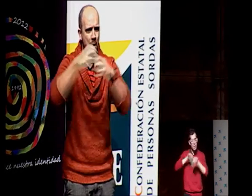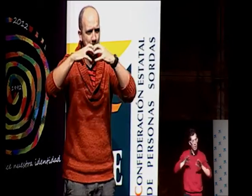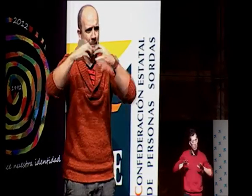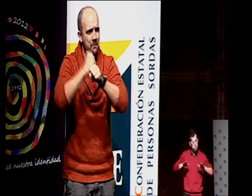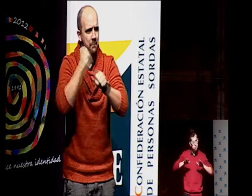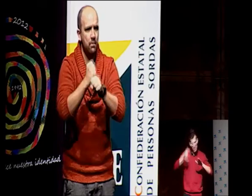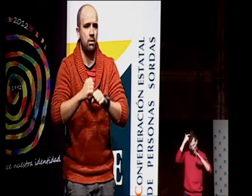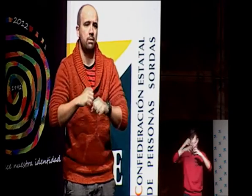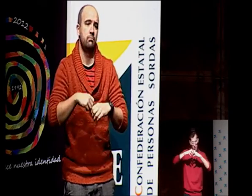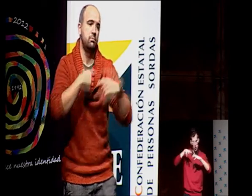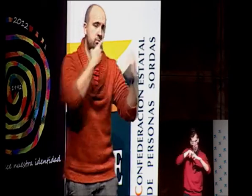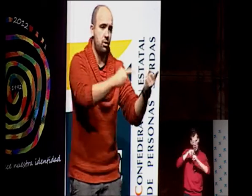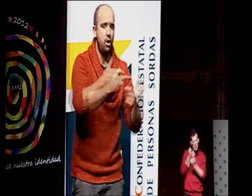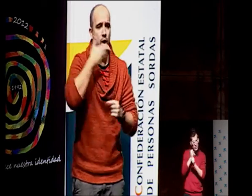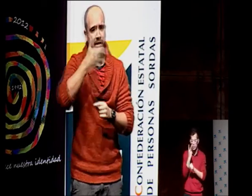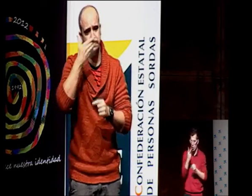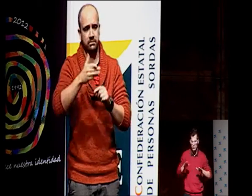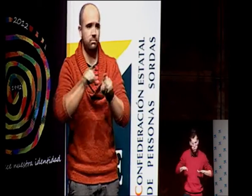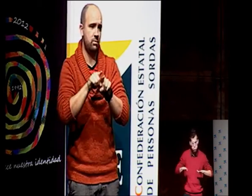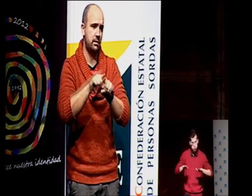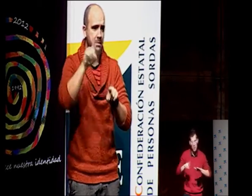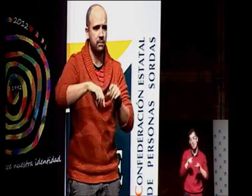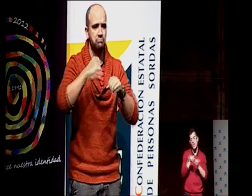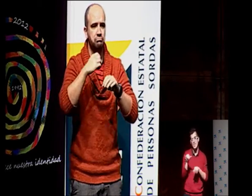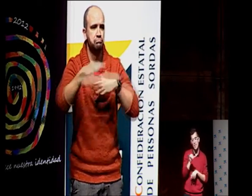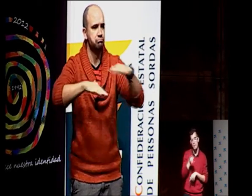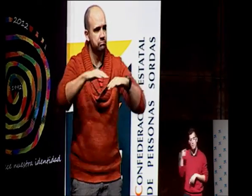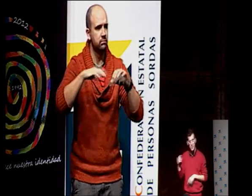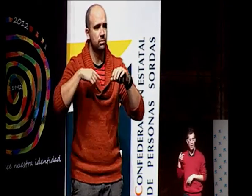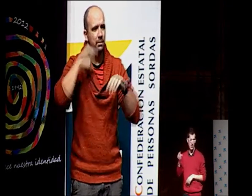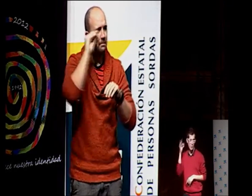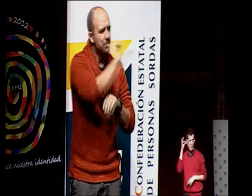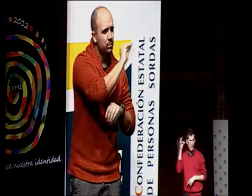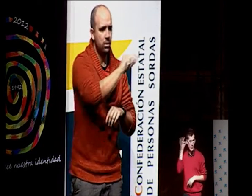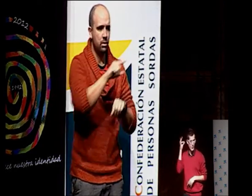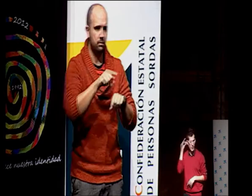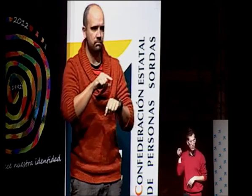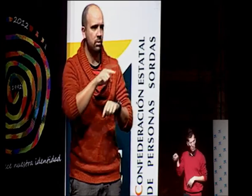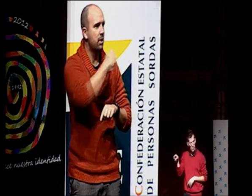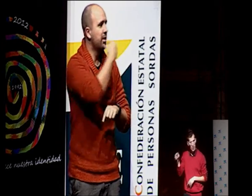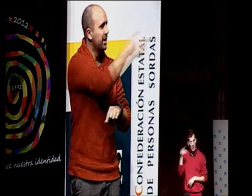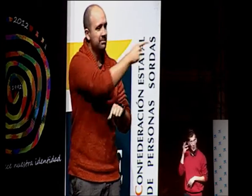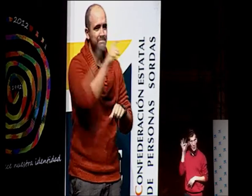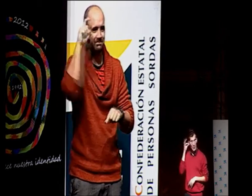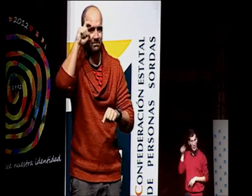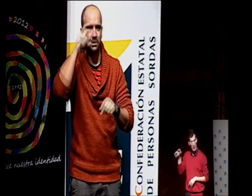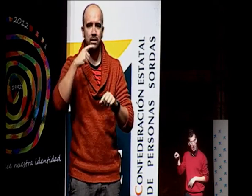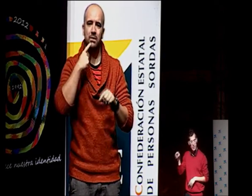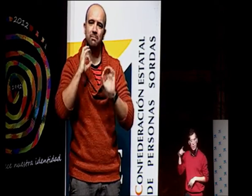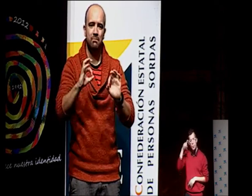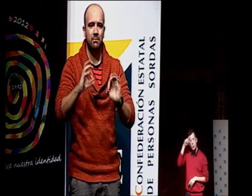de de de aprovechar la lengua escrita eh un poco comparando con con